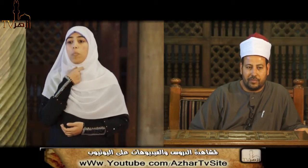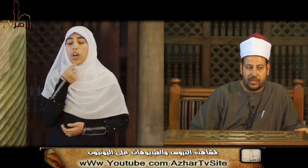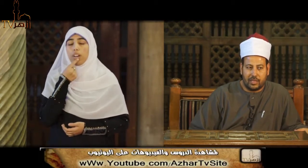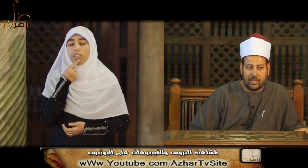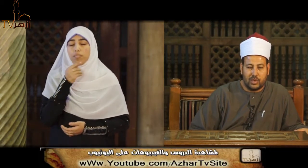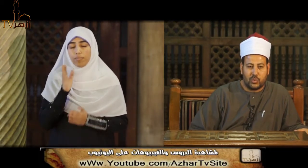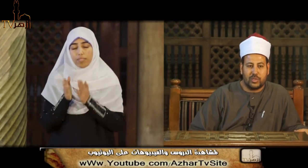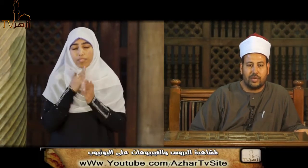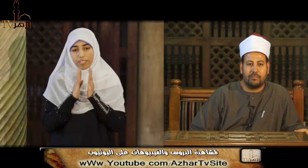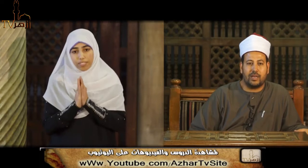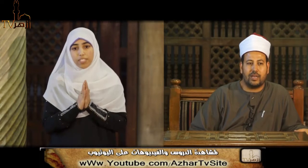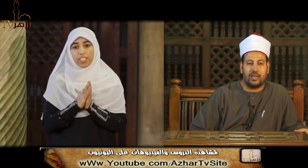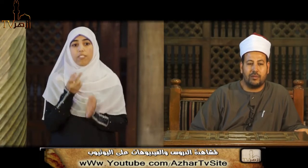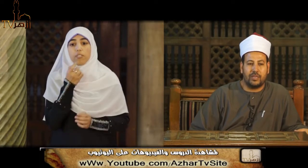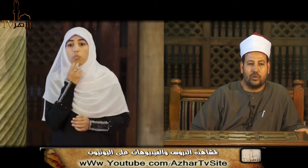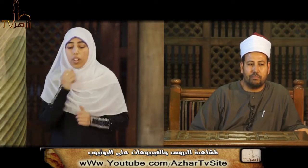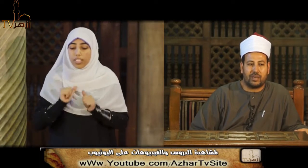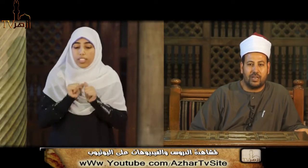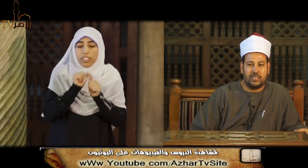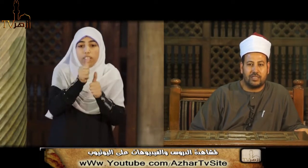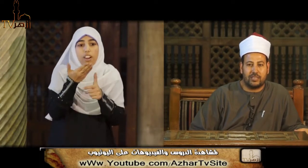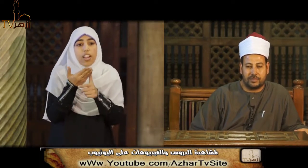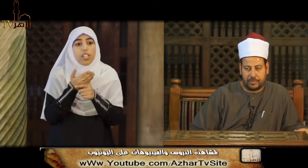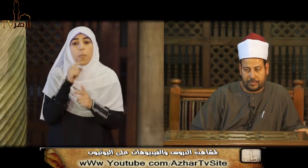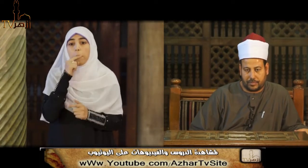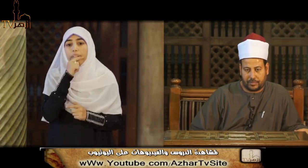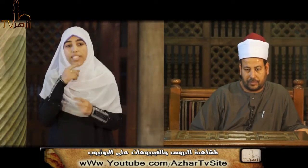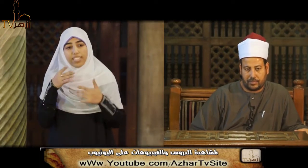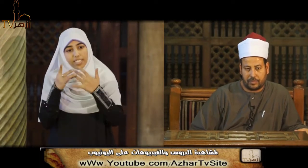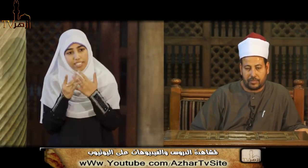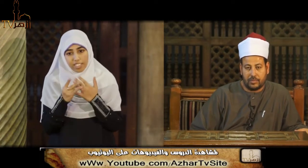امرأة تسمى بأم قيس،